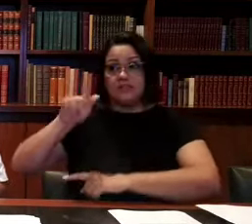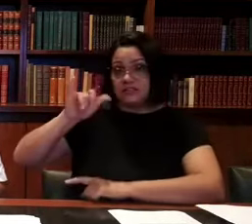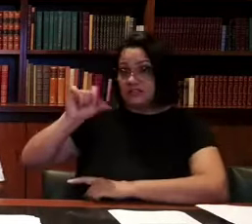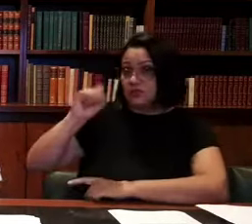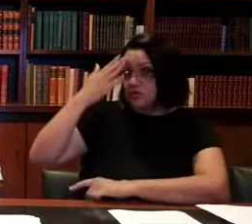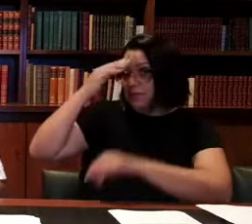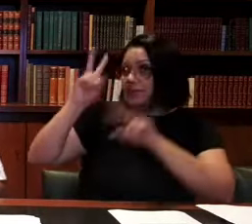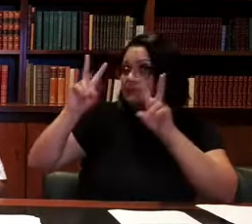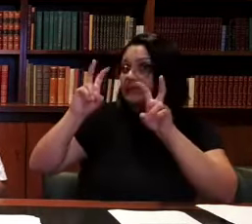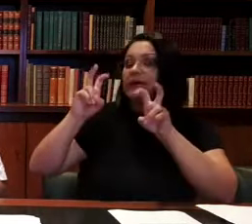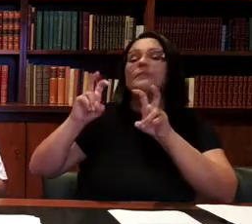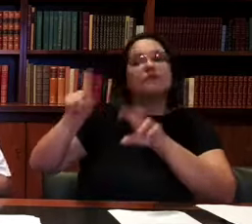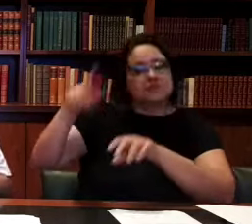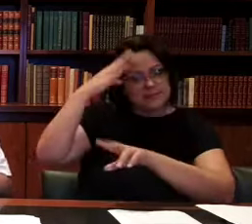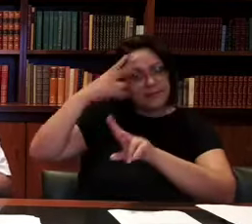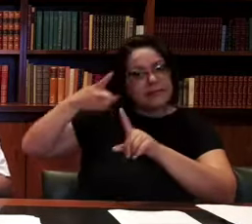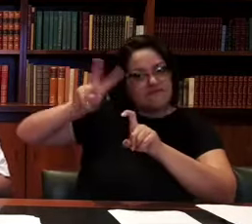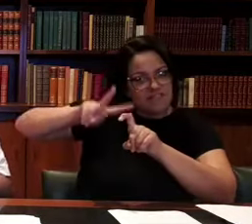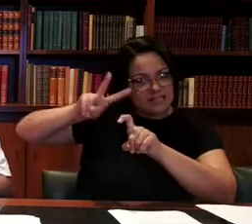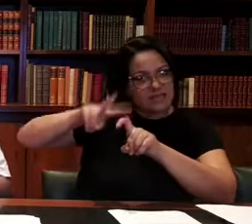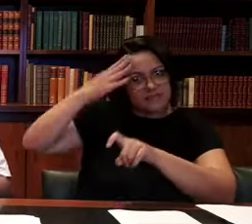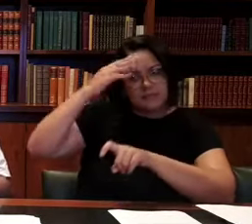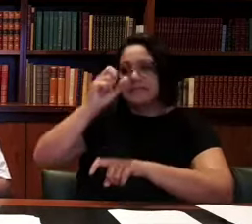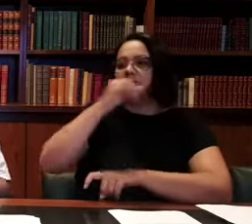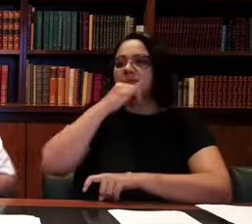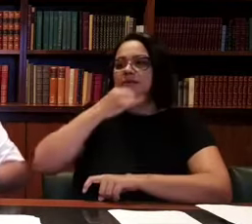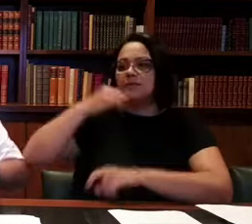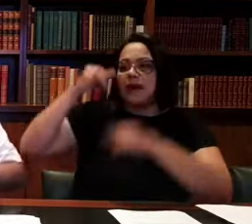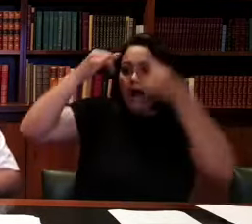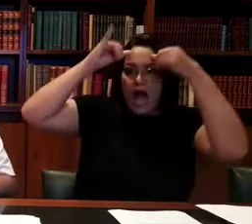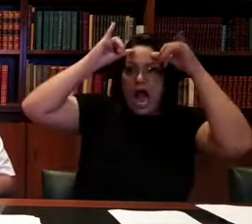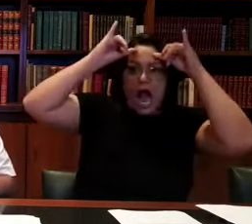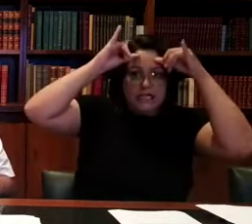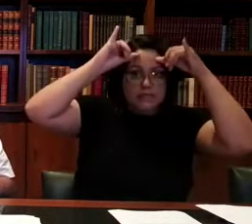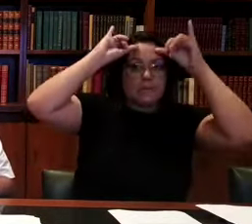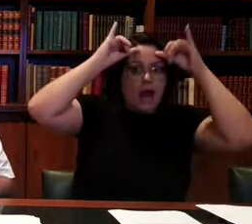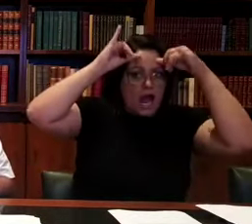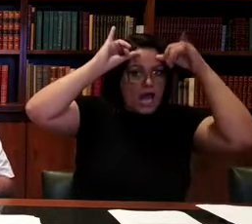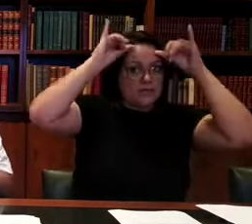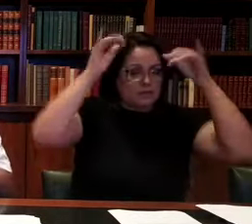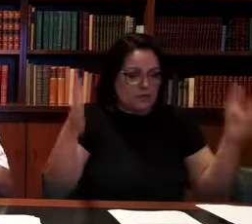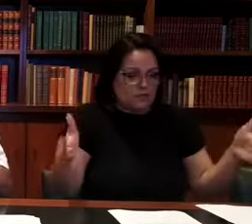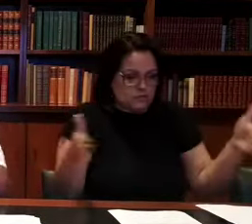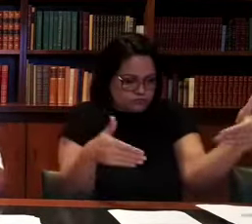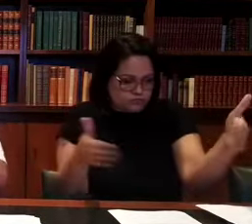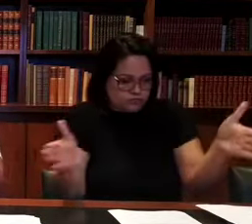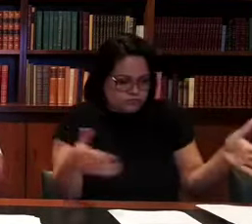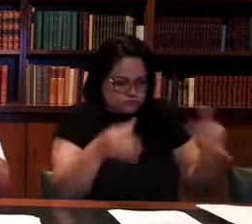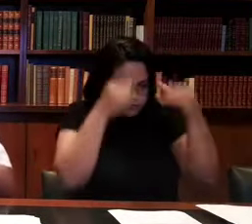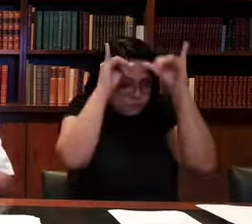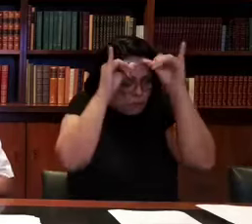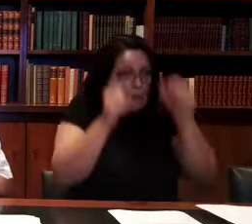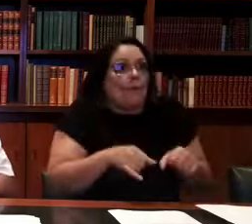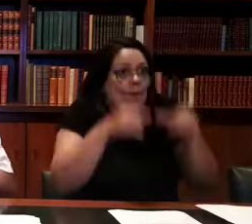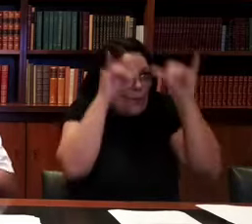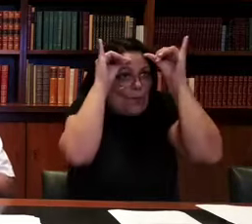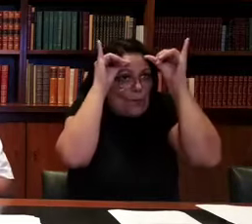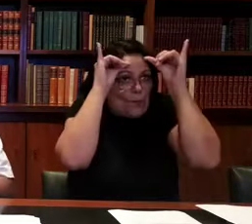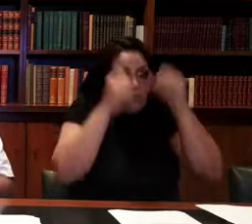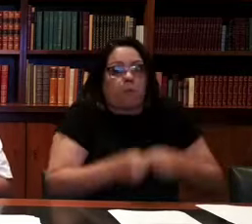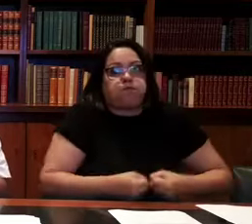se você deixar o animal preso para o house o que acontece com ele engorda né ninguém tá chamando ninguém de